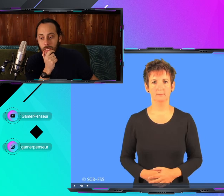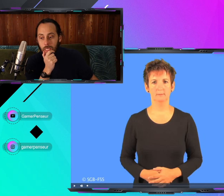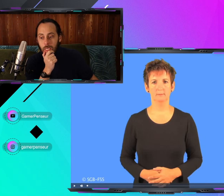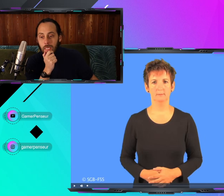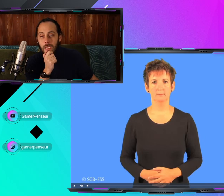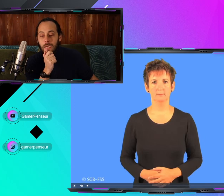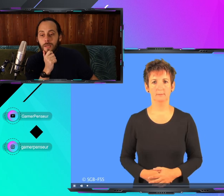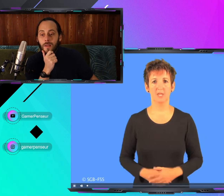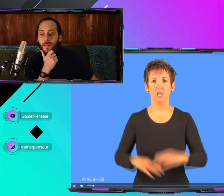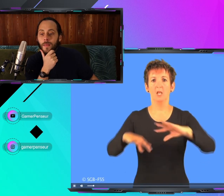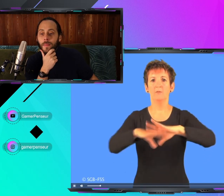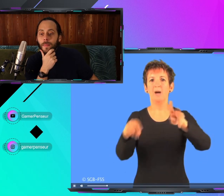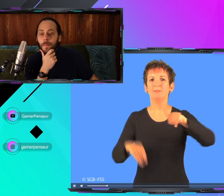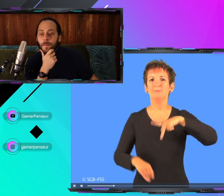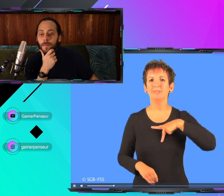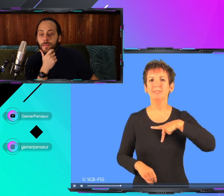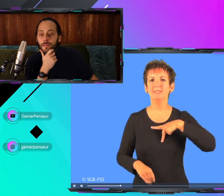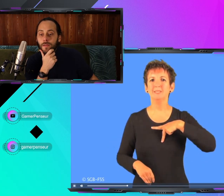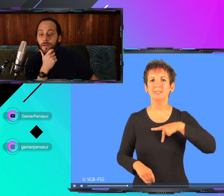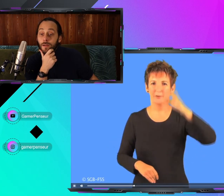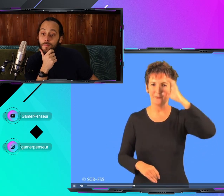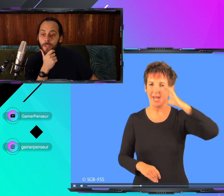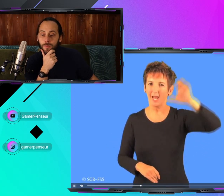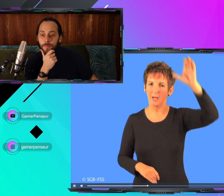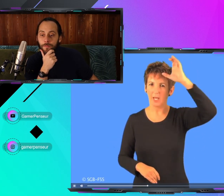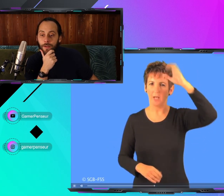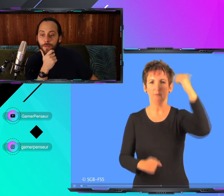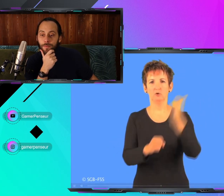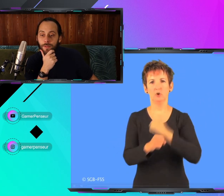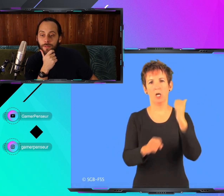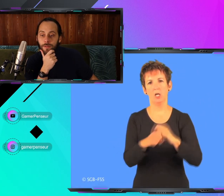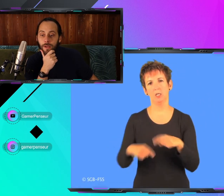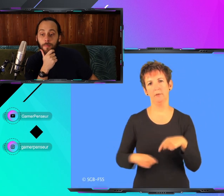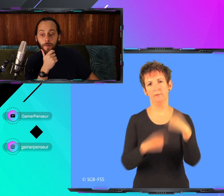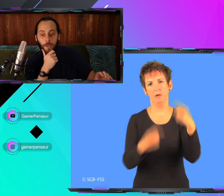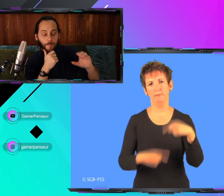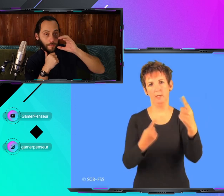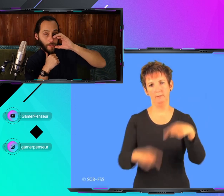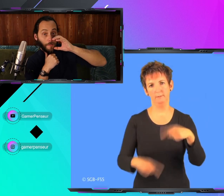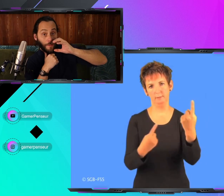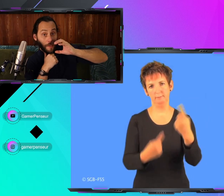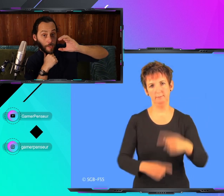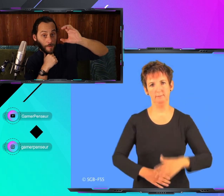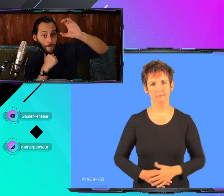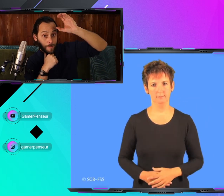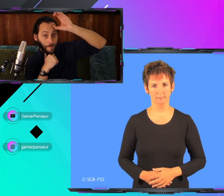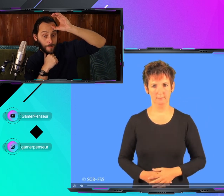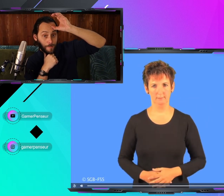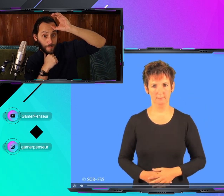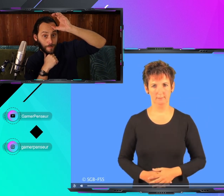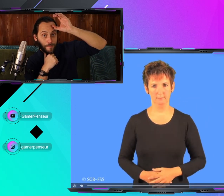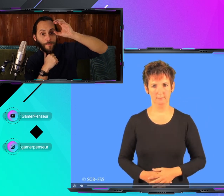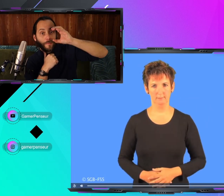Ah bah elle commence par famille Pi. Ah bah voilà. Ok, Verbier.